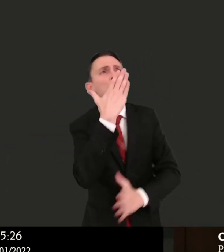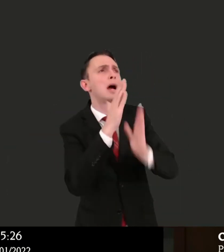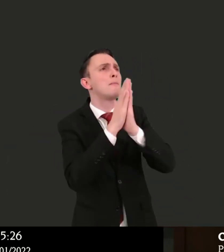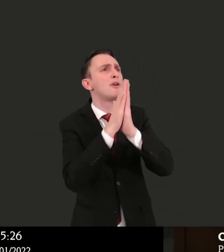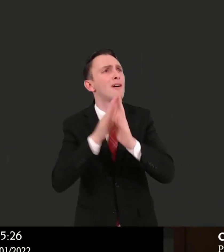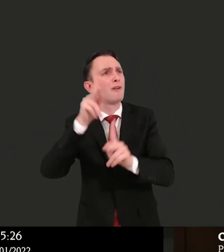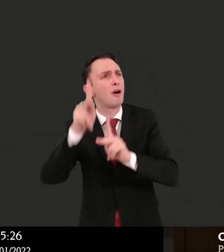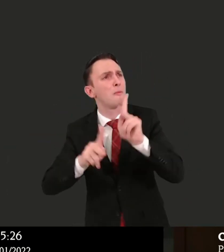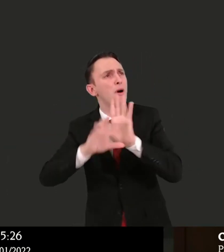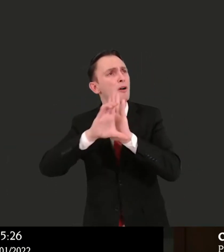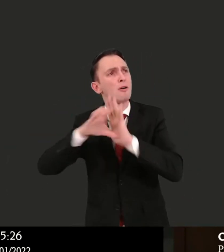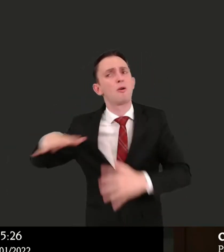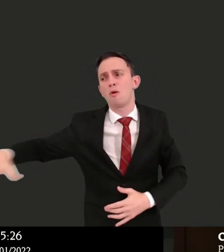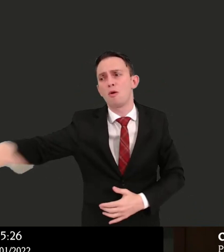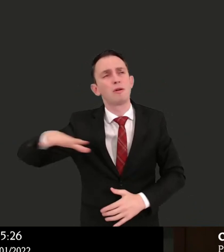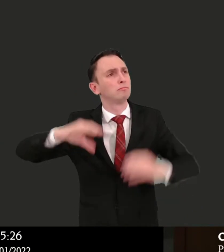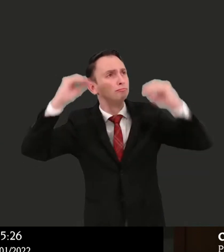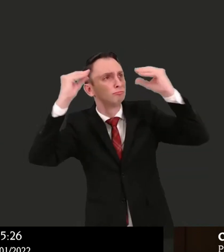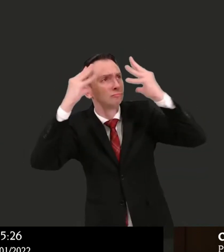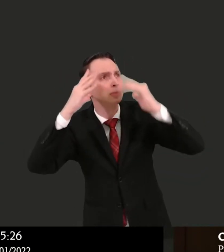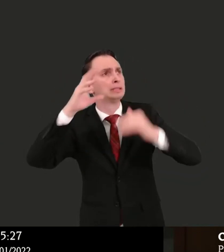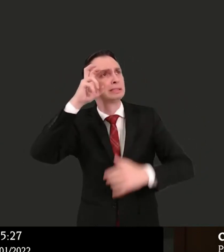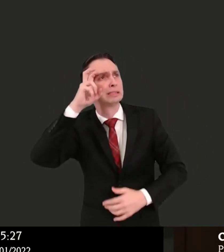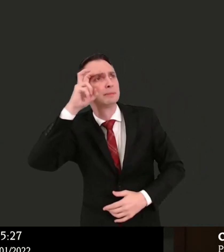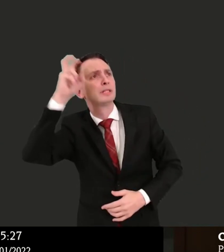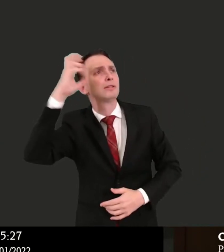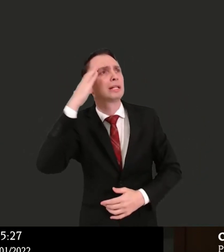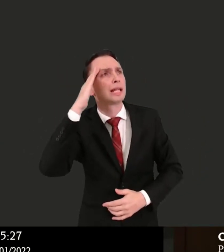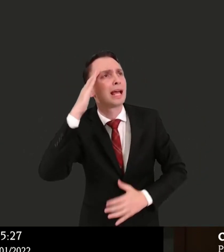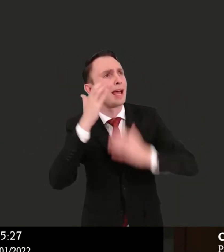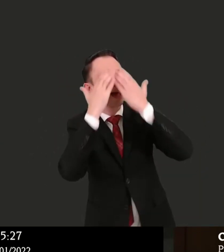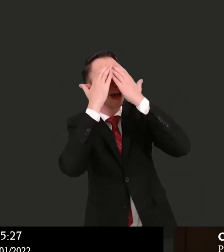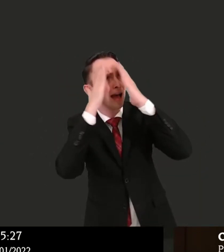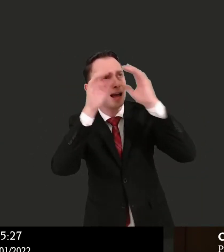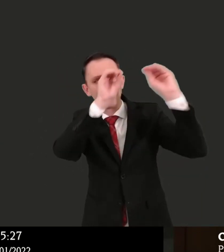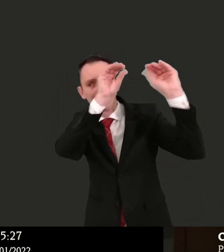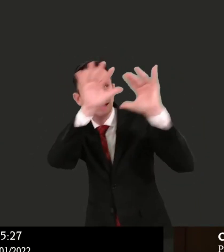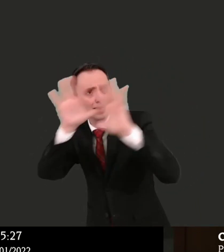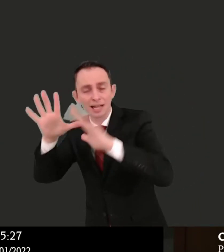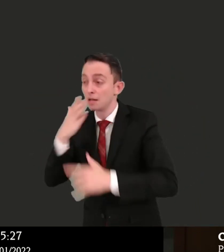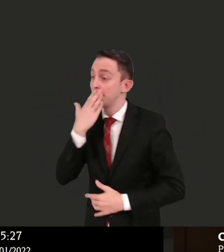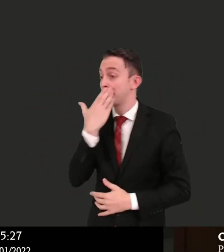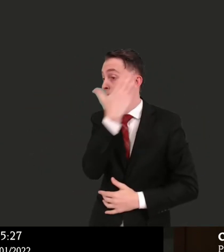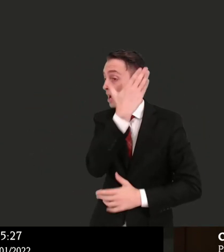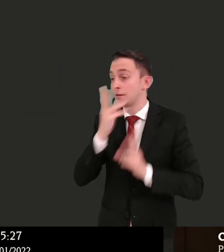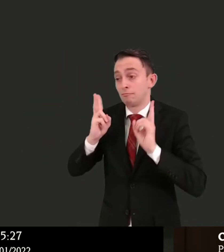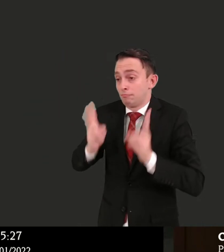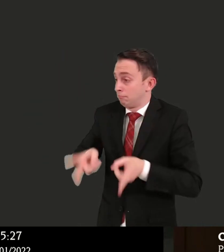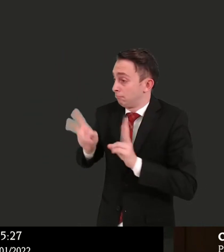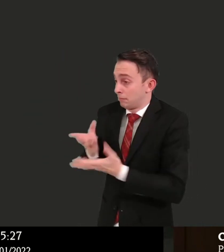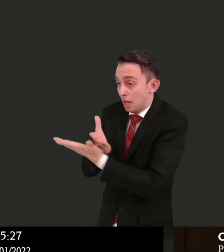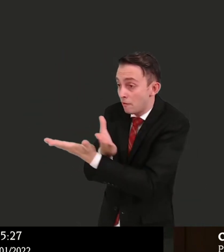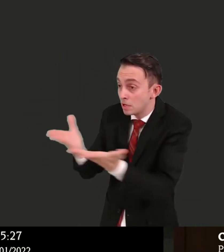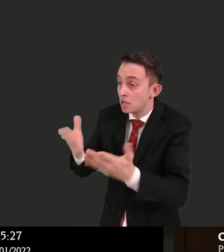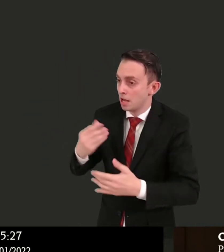sua vontade, em toda a sabedoria e inteligência espiritual, para que possais